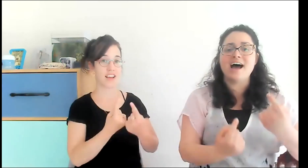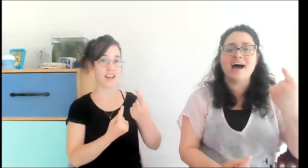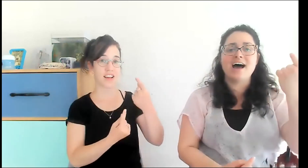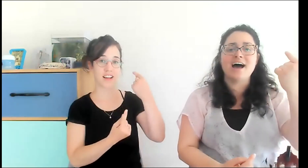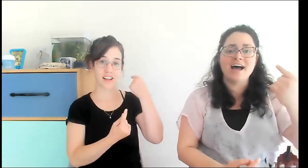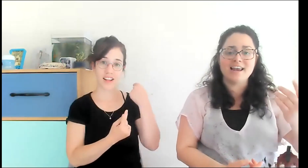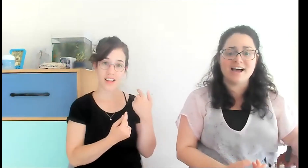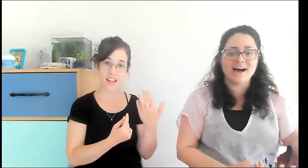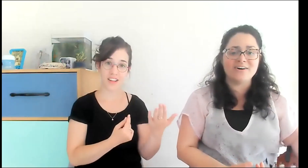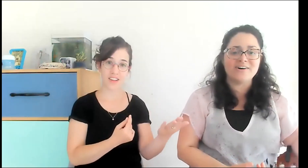ועל